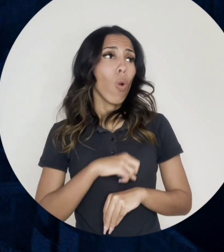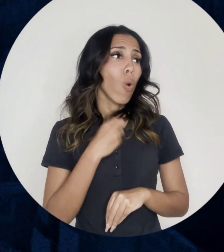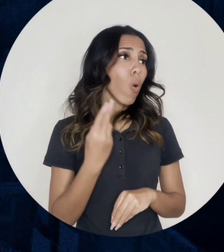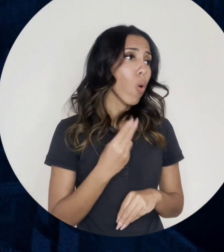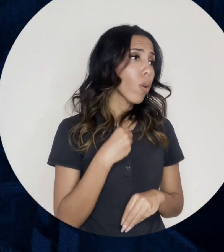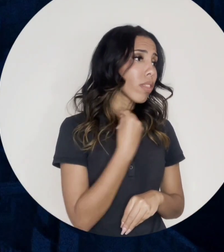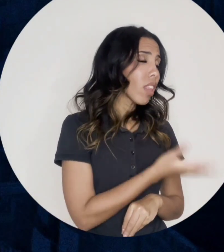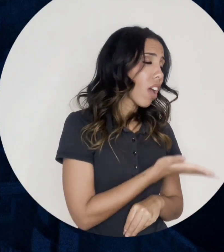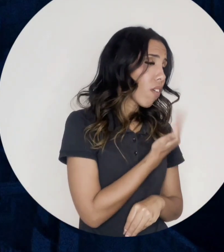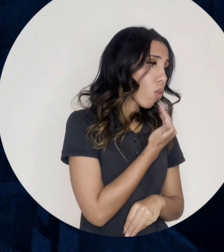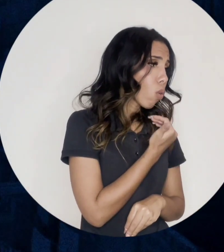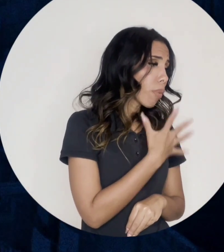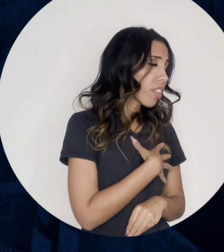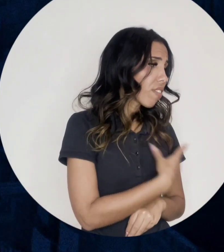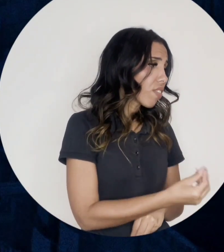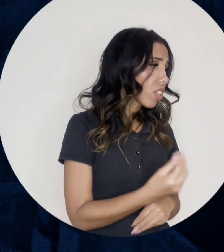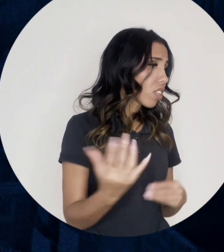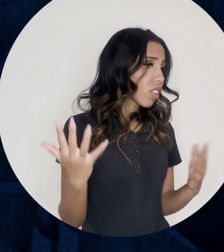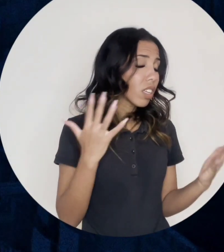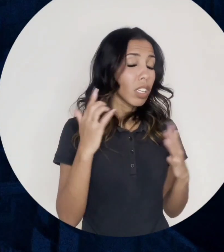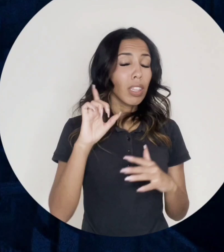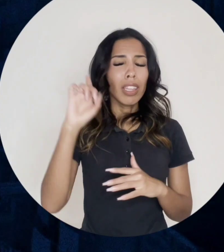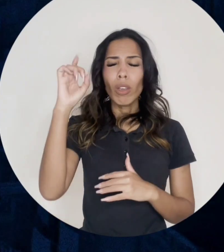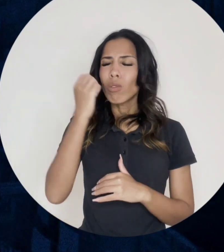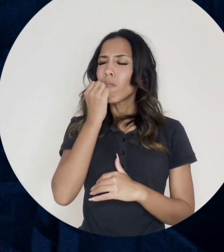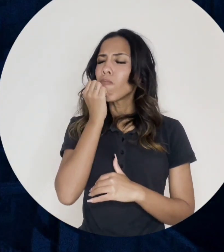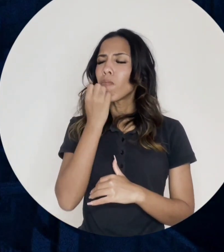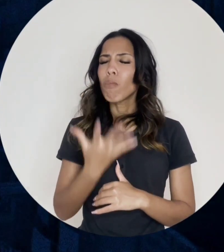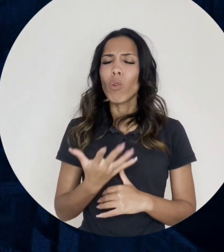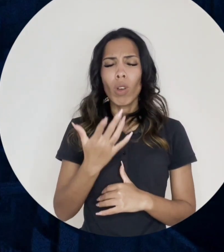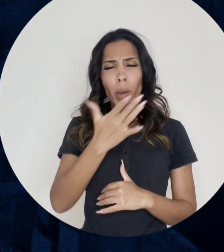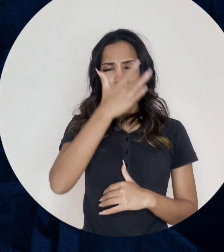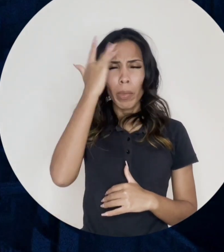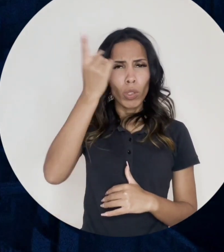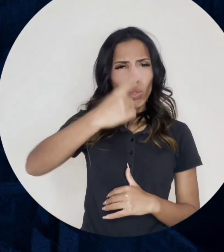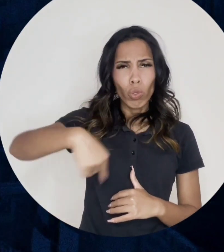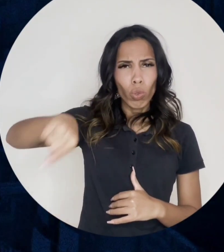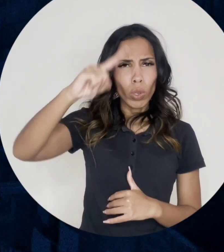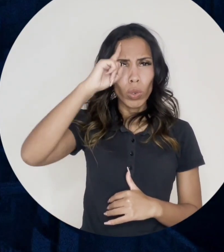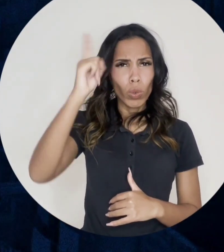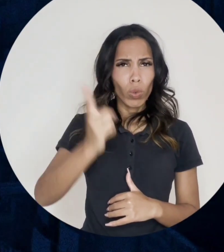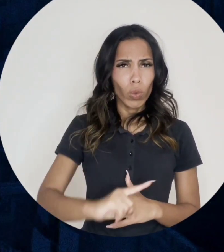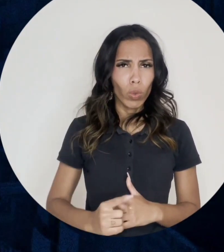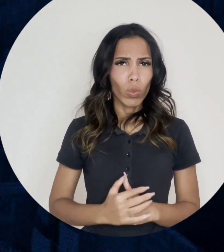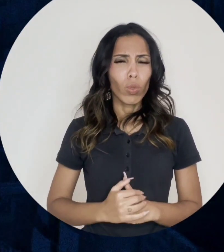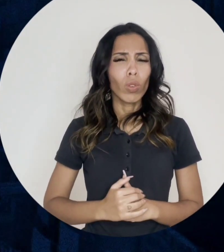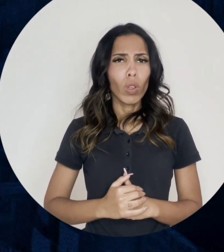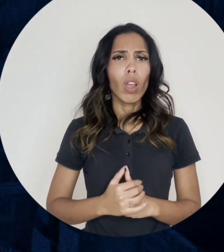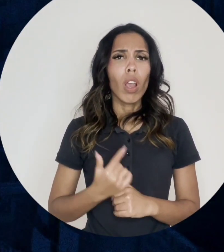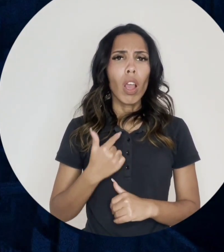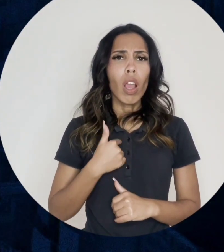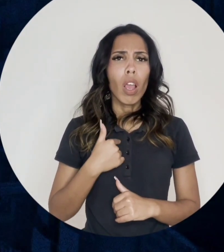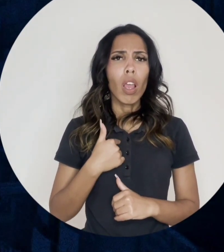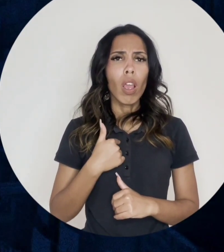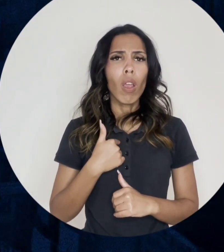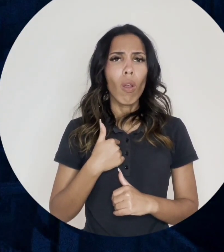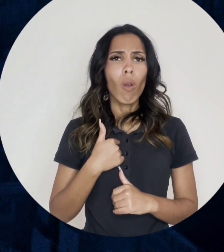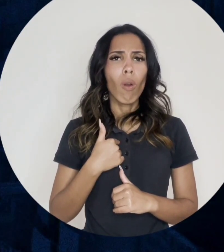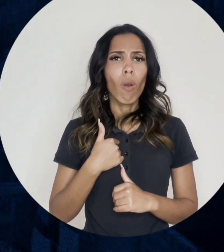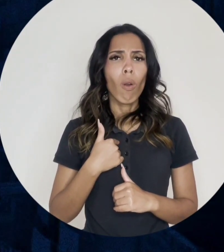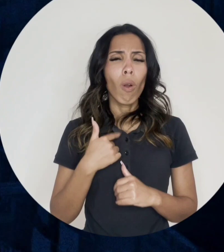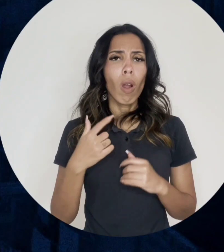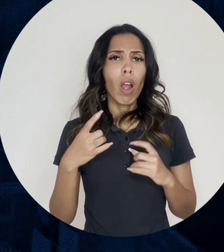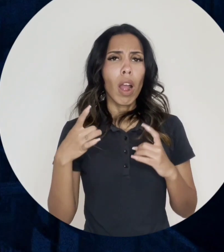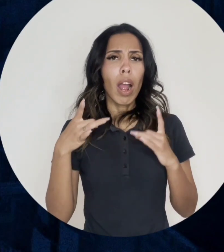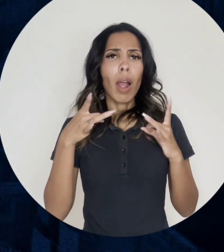o meu filho. Deus é tão bom comigo que ninguém sabe que eu abandonei, mas eu consegui me curar. E